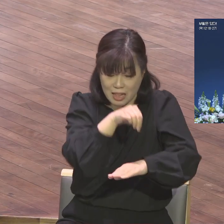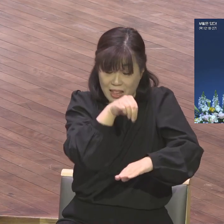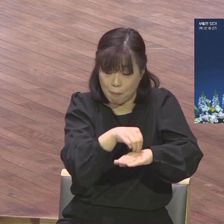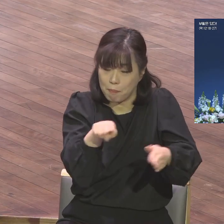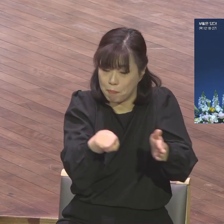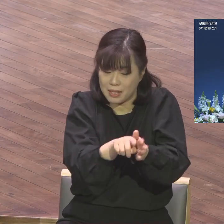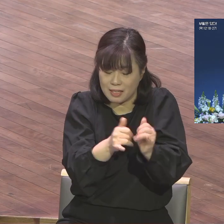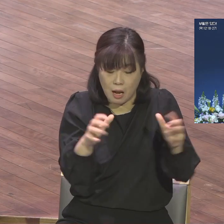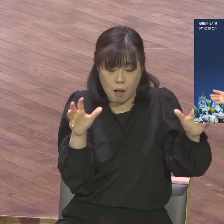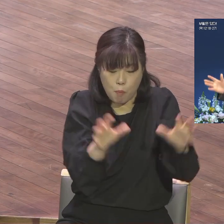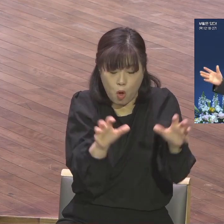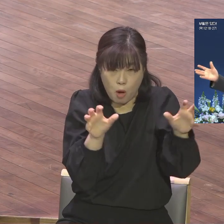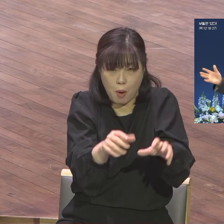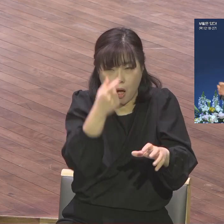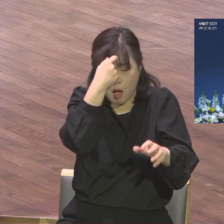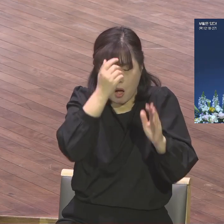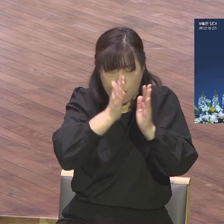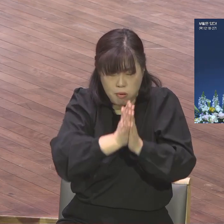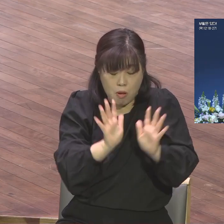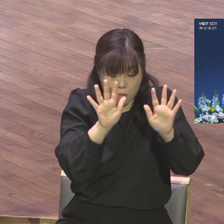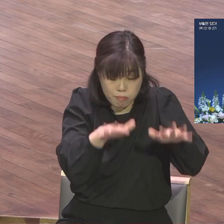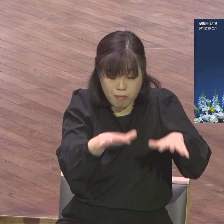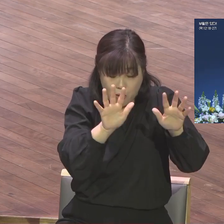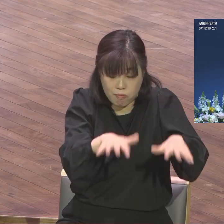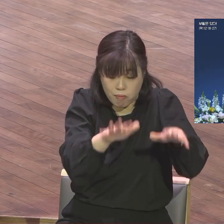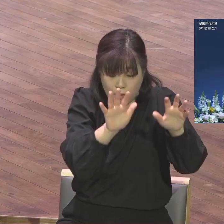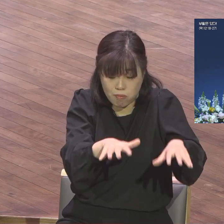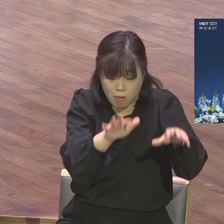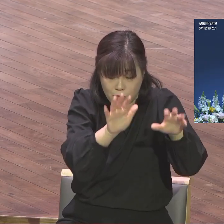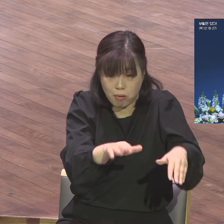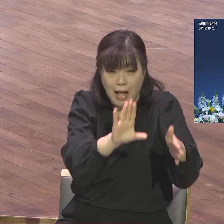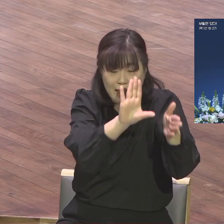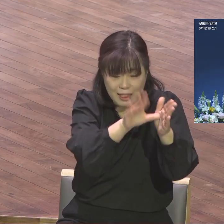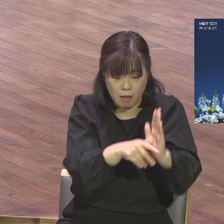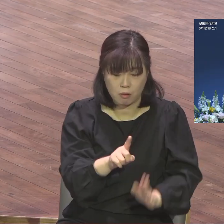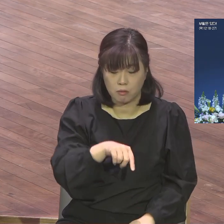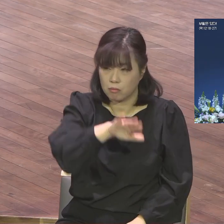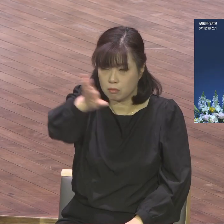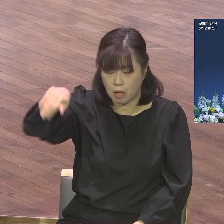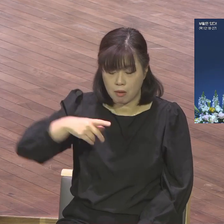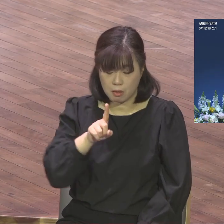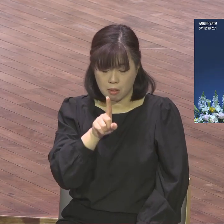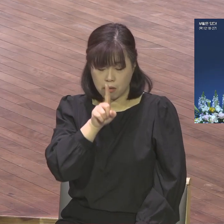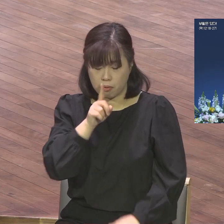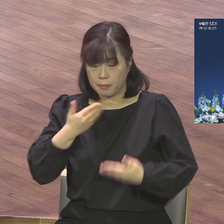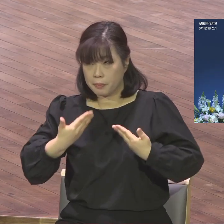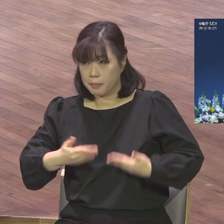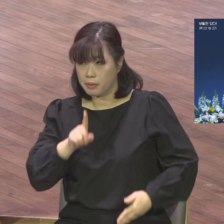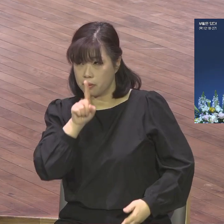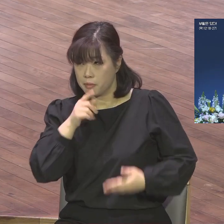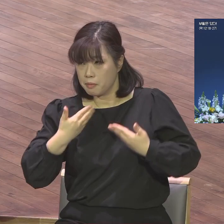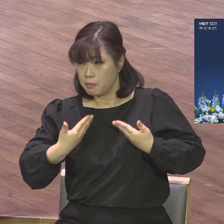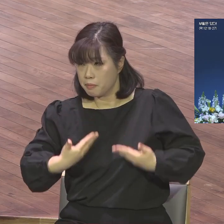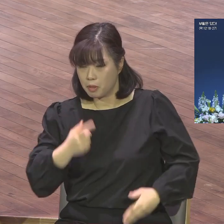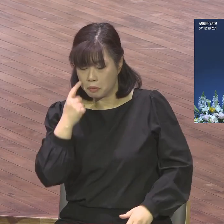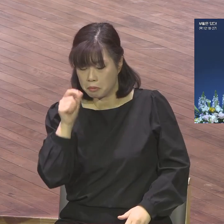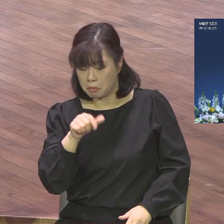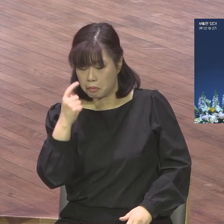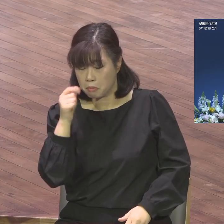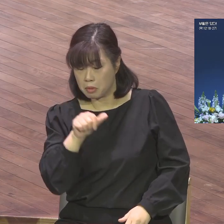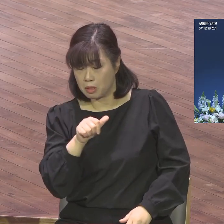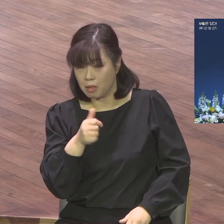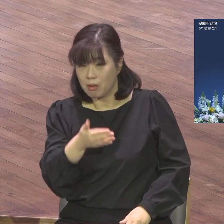이렇게 스피커를 확 붙여서 불을 붙여가지고 할 수 있었던 것은 이 사람 이 한 사람의 그 파워